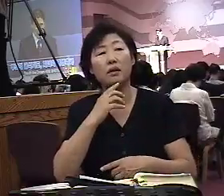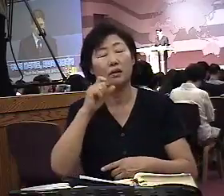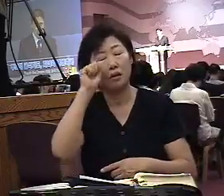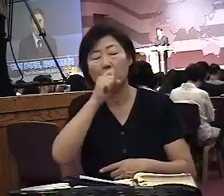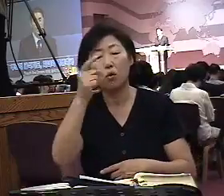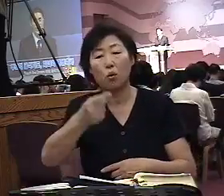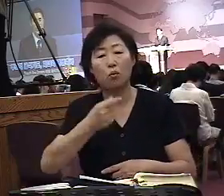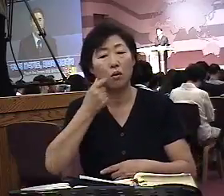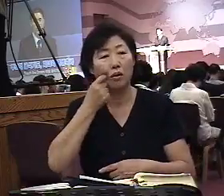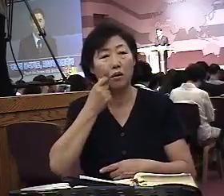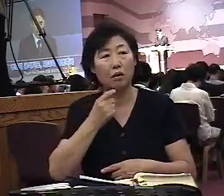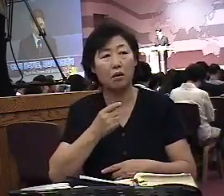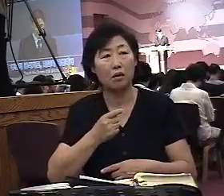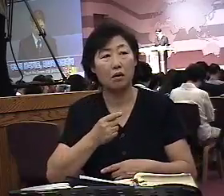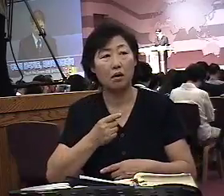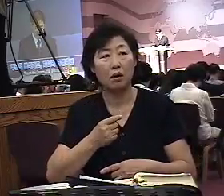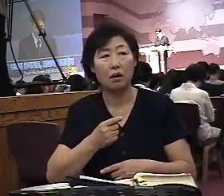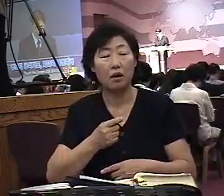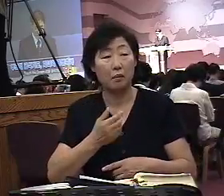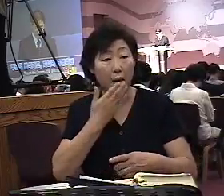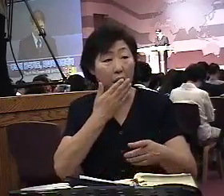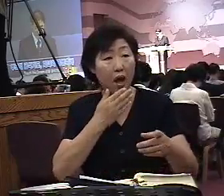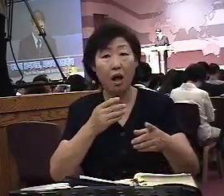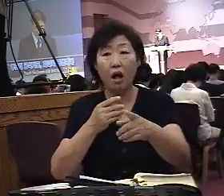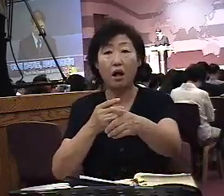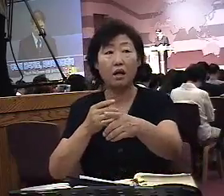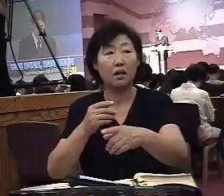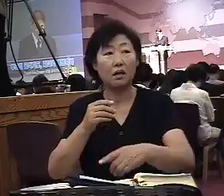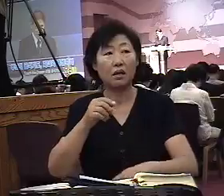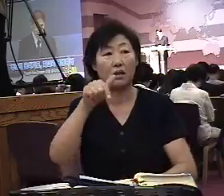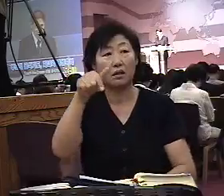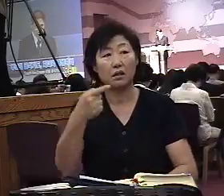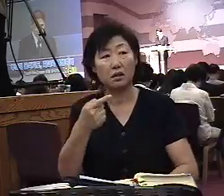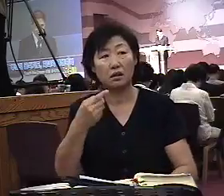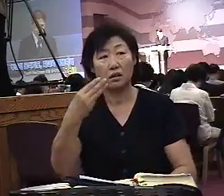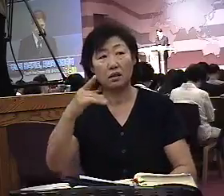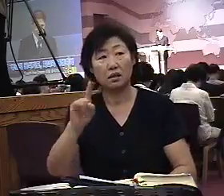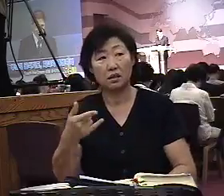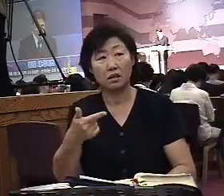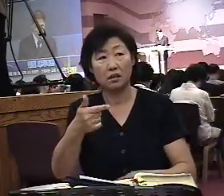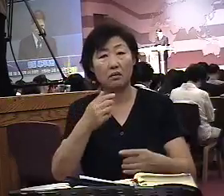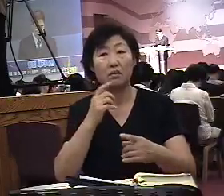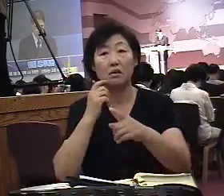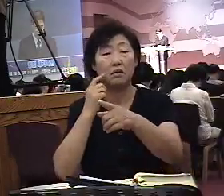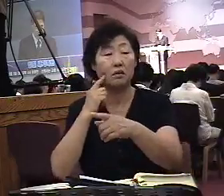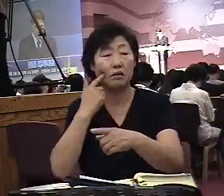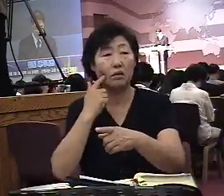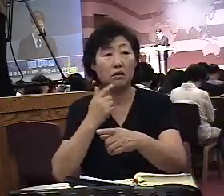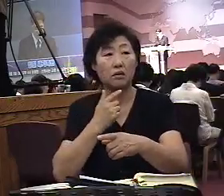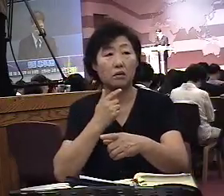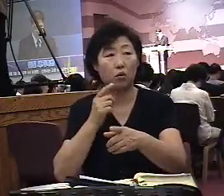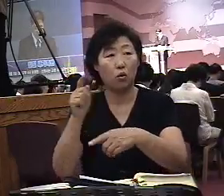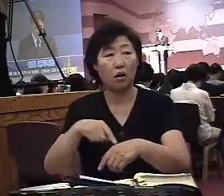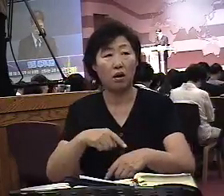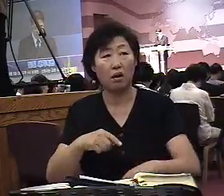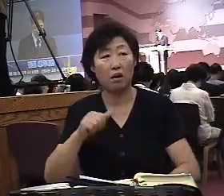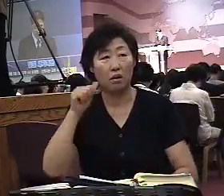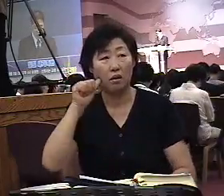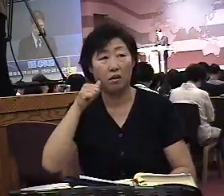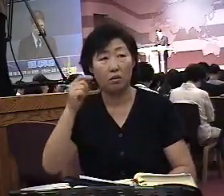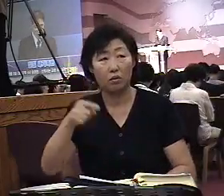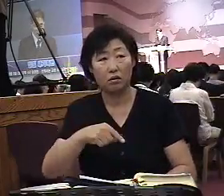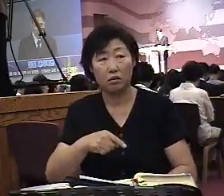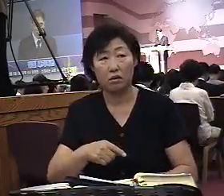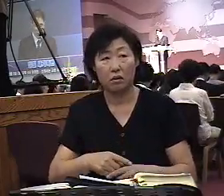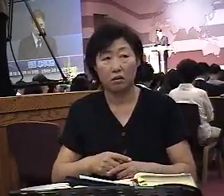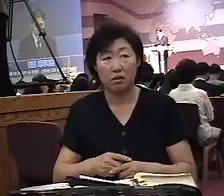사인해 주시면 하나님께서 많은 은혜 베풀어 주실 줄로 믿습니다. 하루에 새가족관을 마치는 이들 새가족관